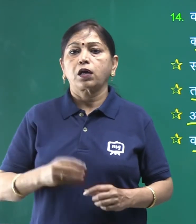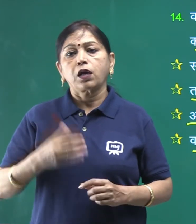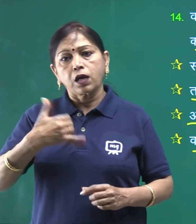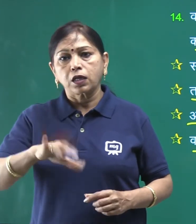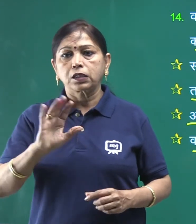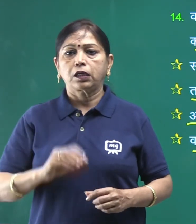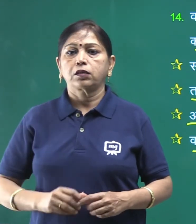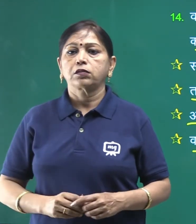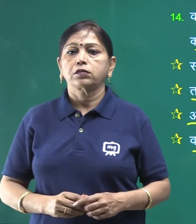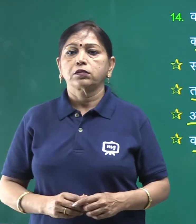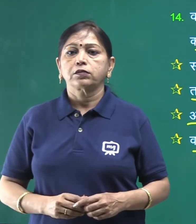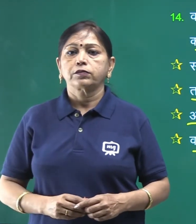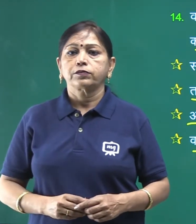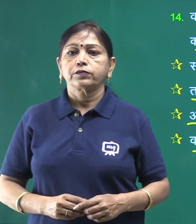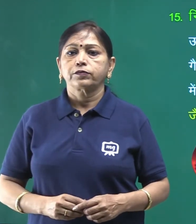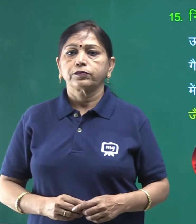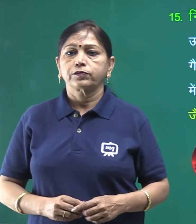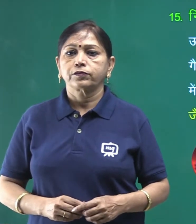करते हैं।